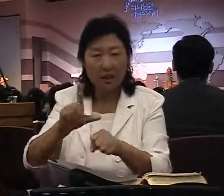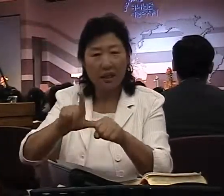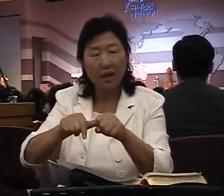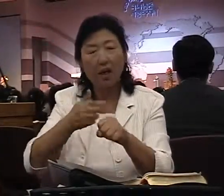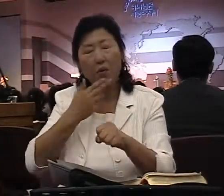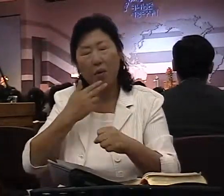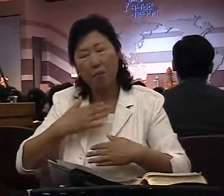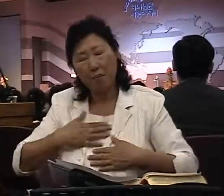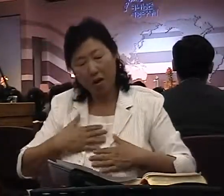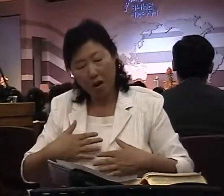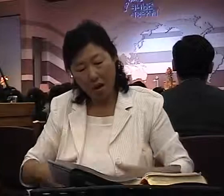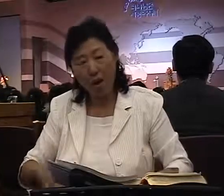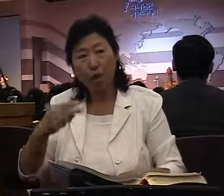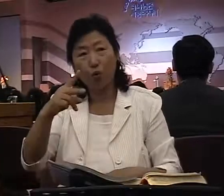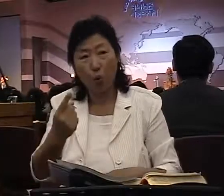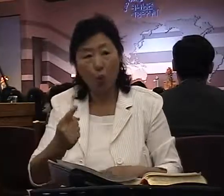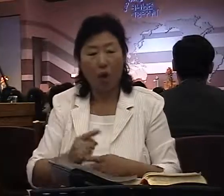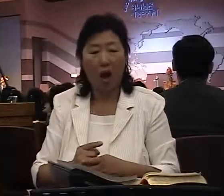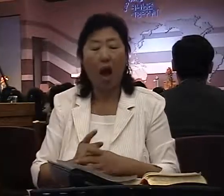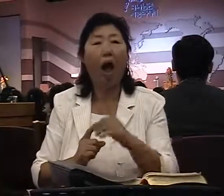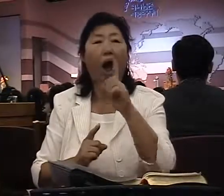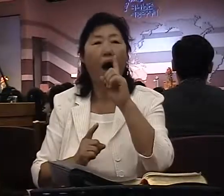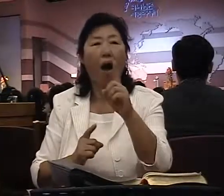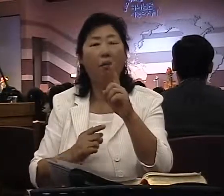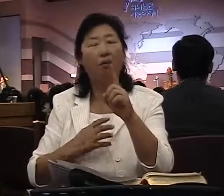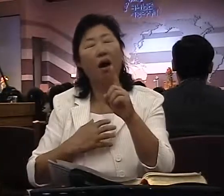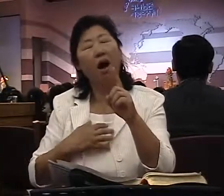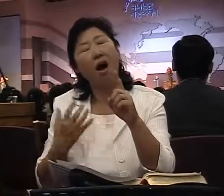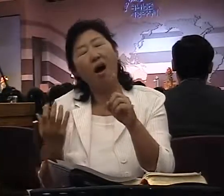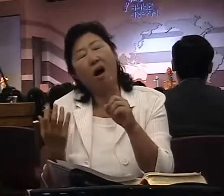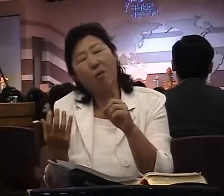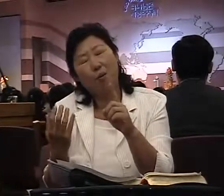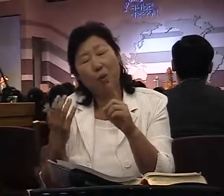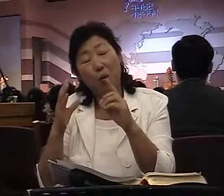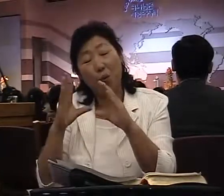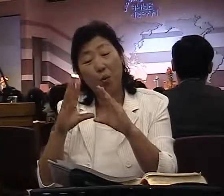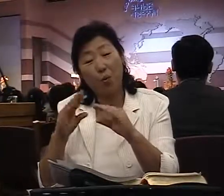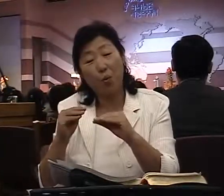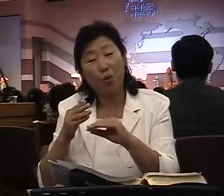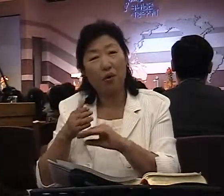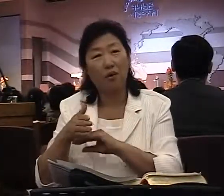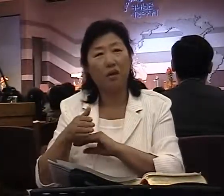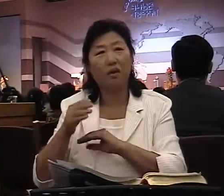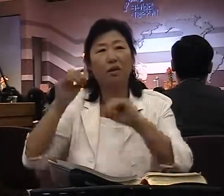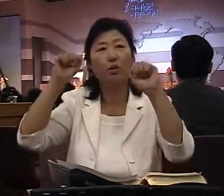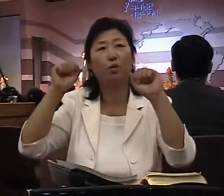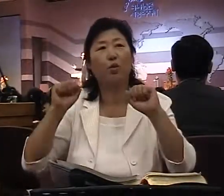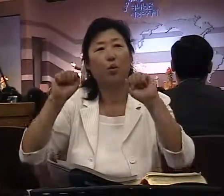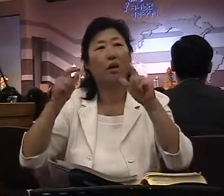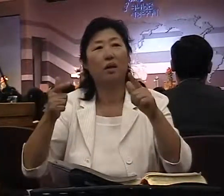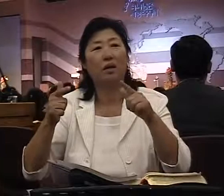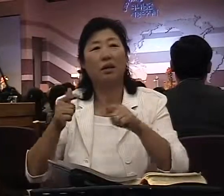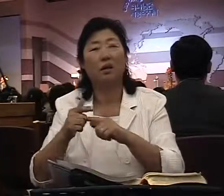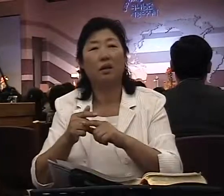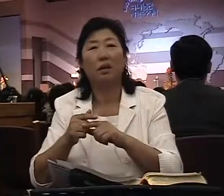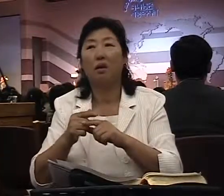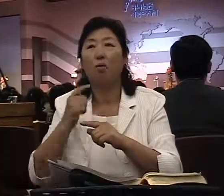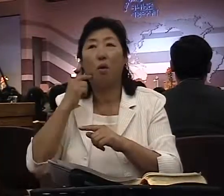피곤해도 한번 앓고 나니까 운동 안 하면 죽어합니다. 우리 교육자들 중에서도요,